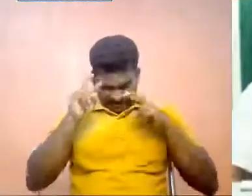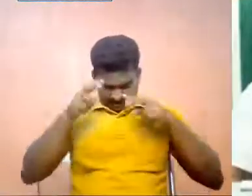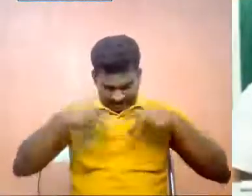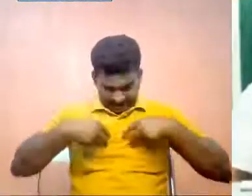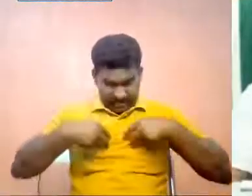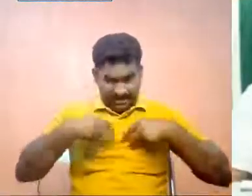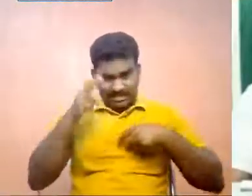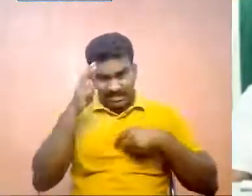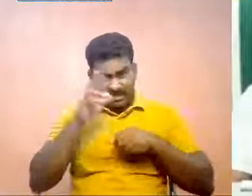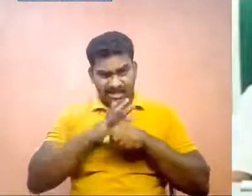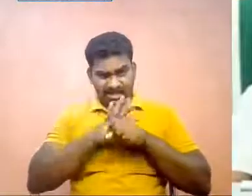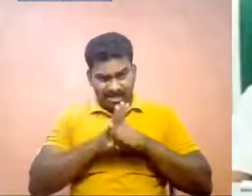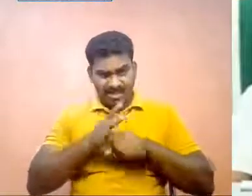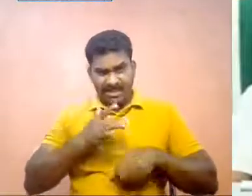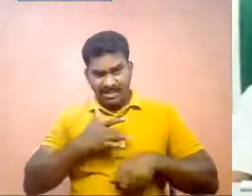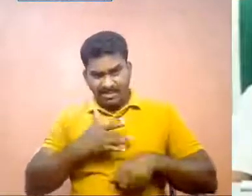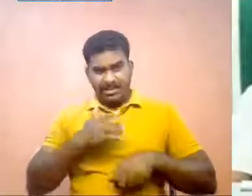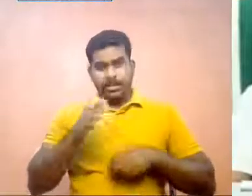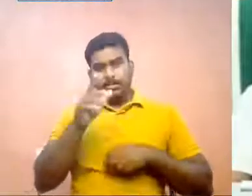രജിസ്ട്രേഷൻ പൂർത്തീകരിക്കണം.